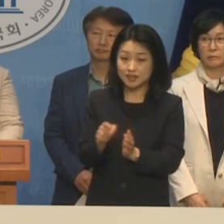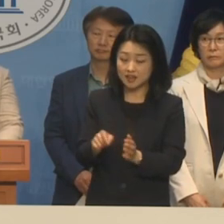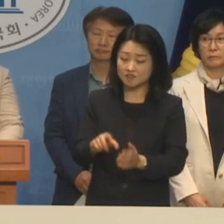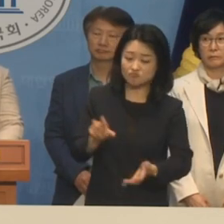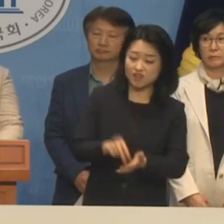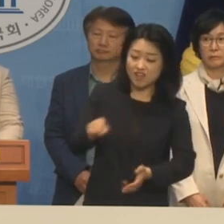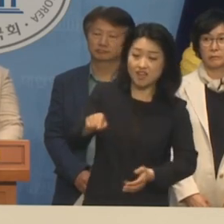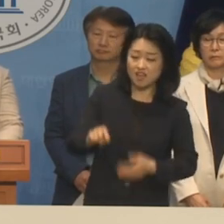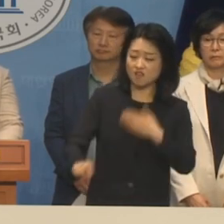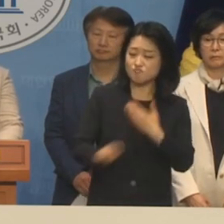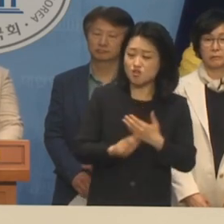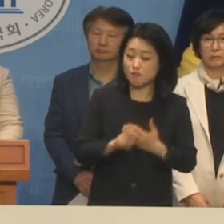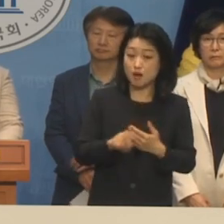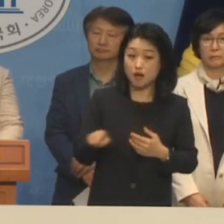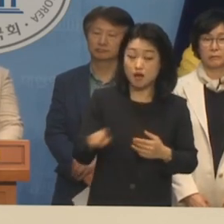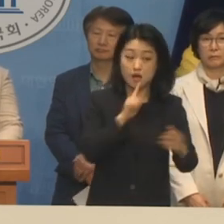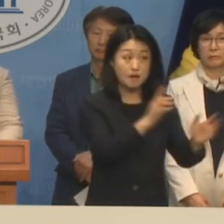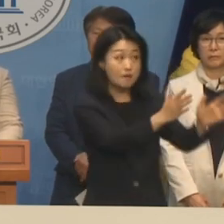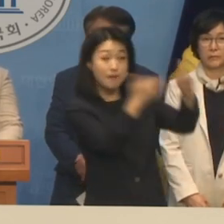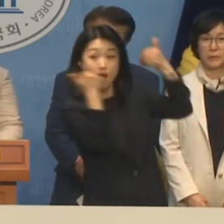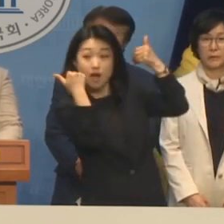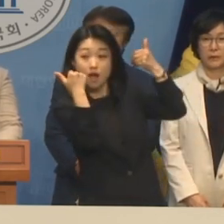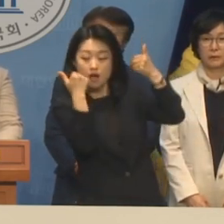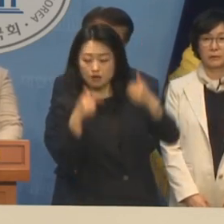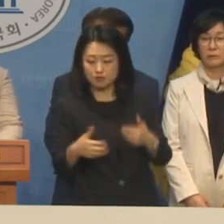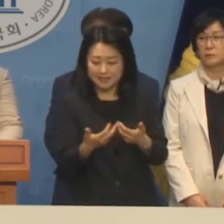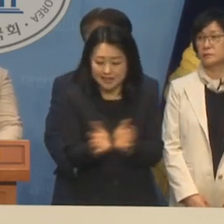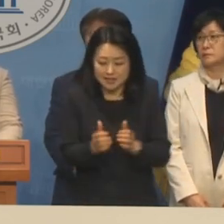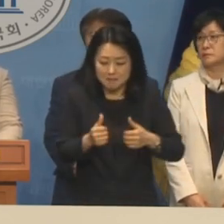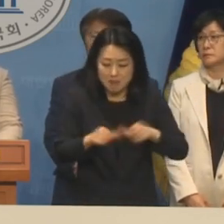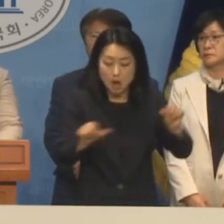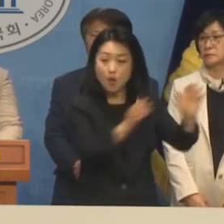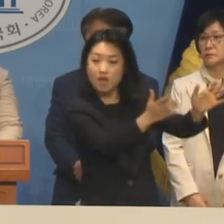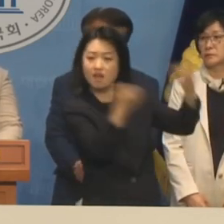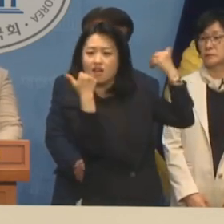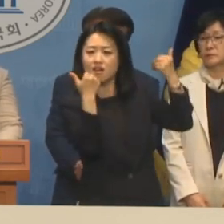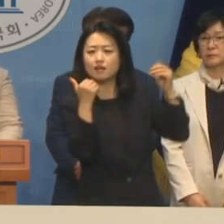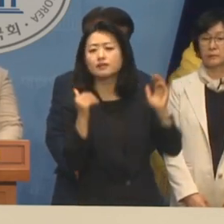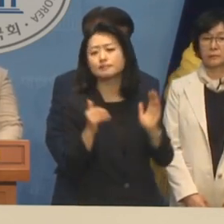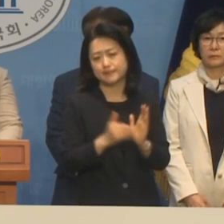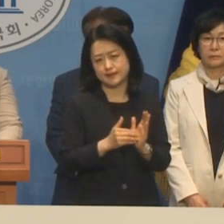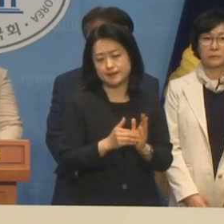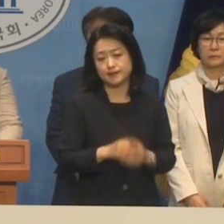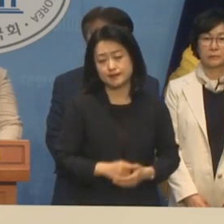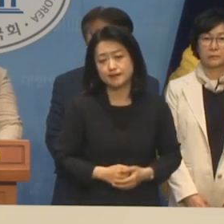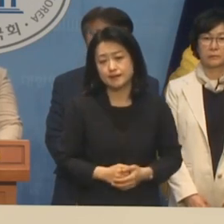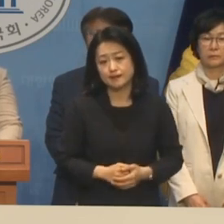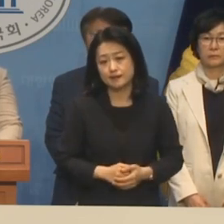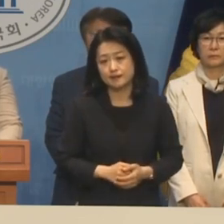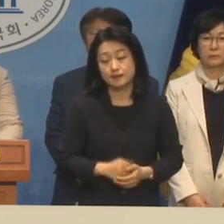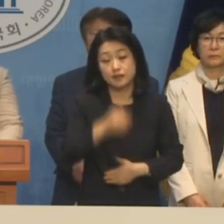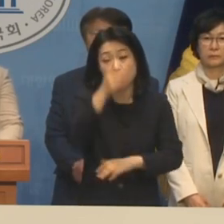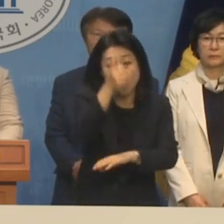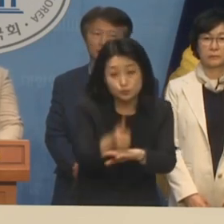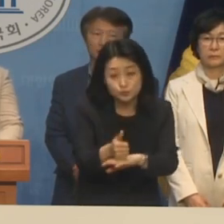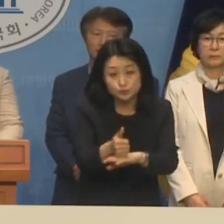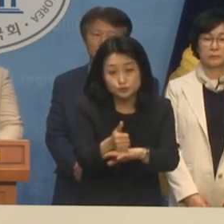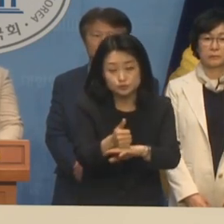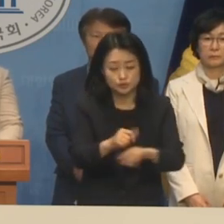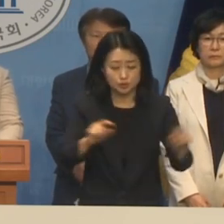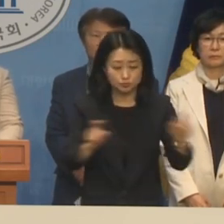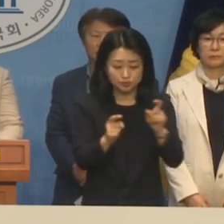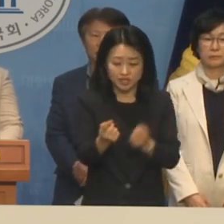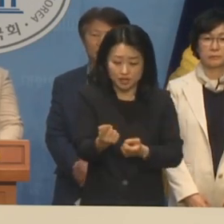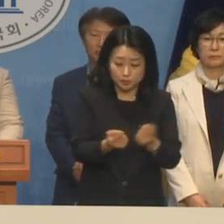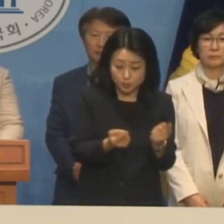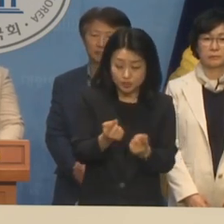부인하고 가맹점주단체 파괴 활동까지 서슴지 않고 있다. 결국 분쟁